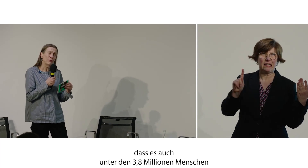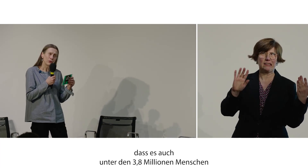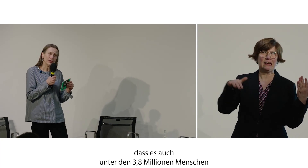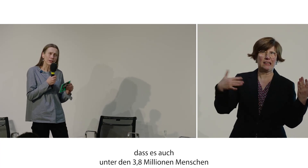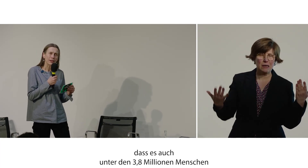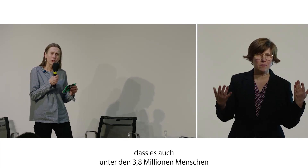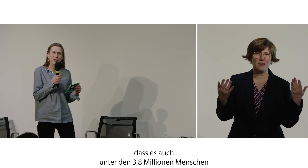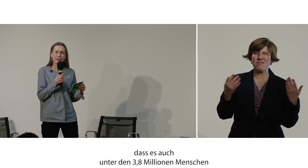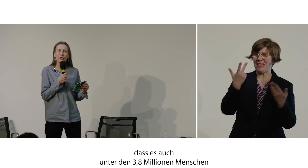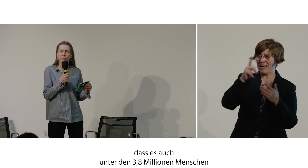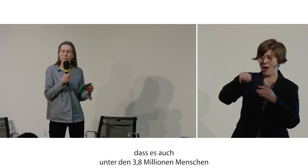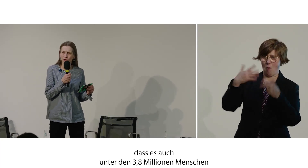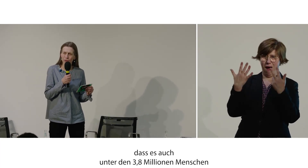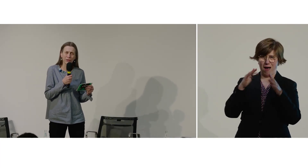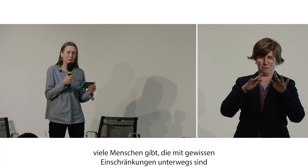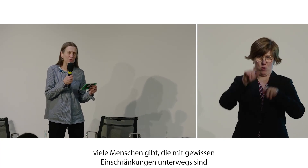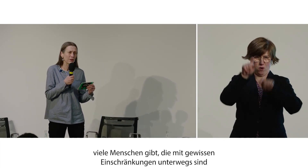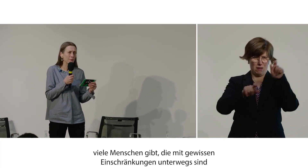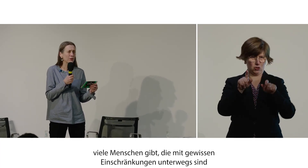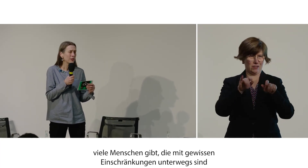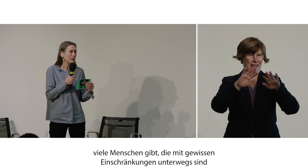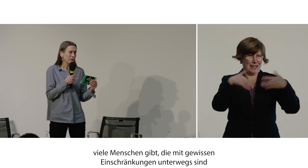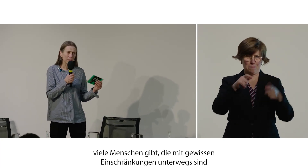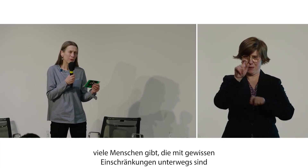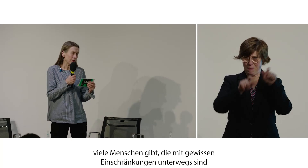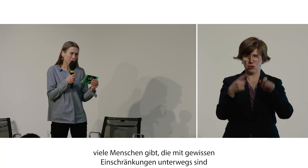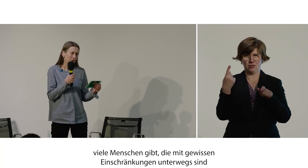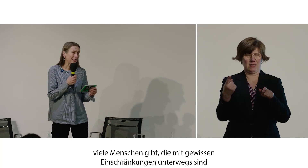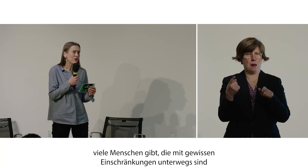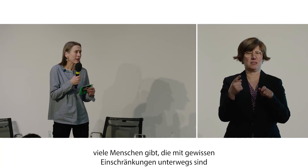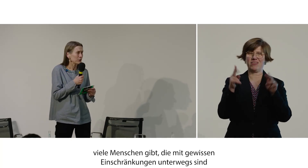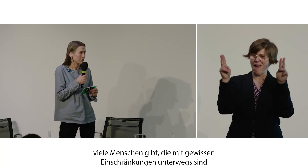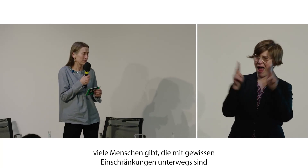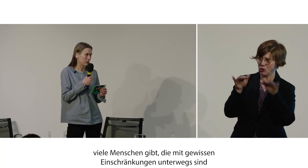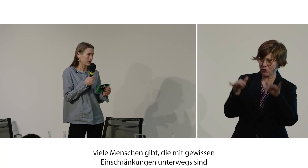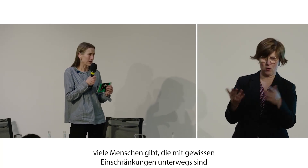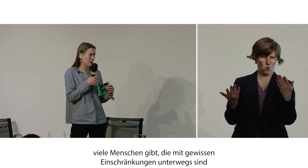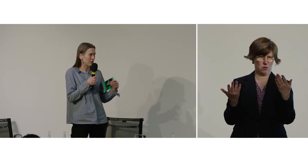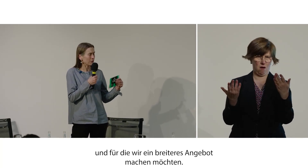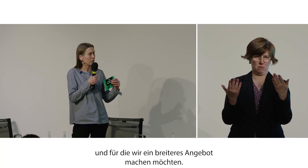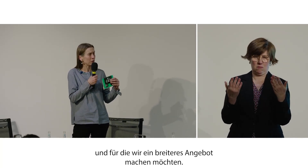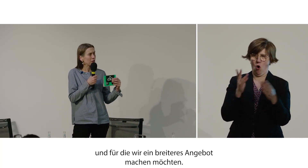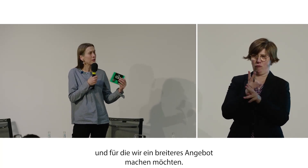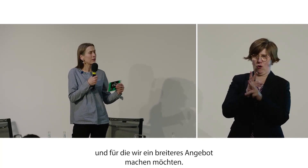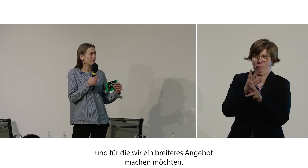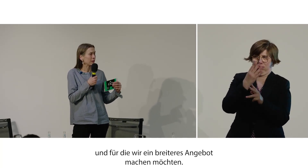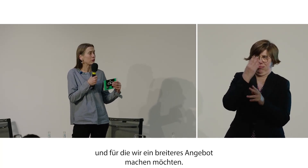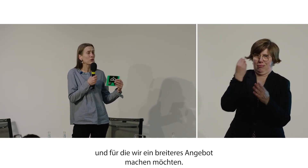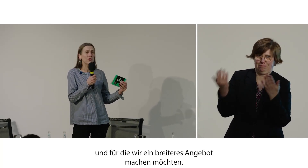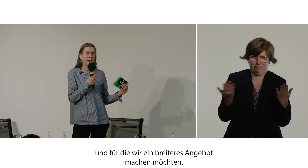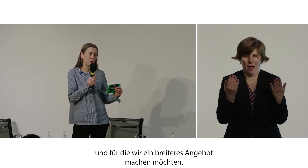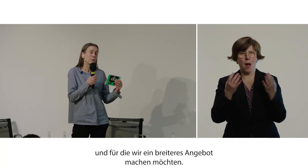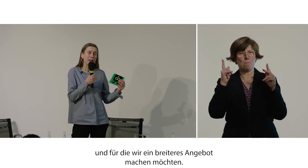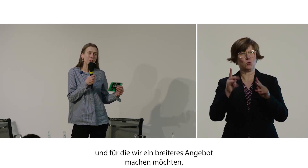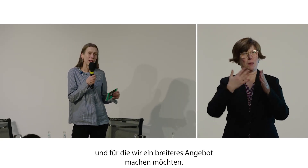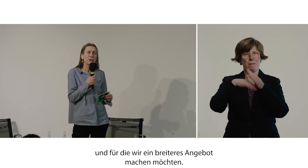auch unter den 3,8 Millionen Menschen viele Menschen gibt, die mit gewissen Einschränkungen unterwegs sind und für die wir ein